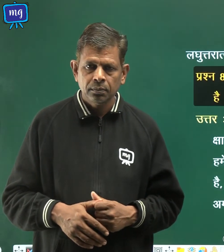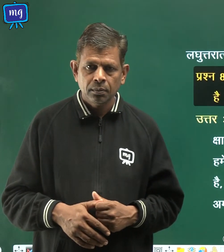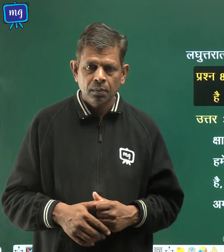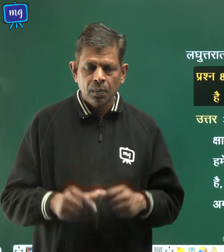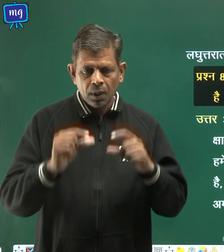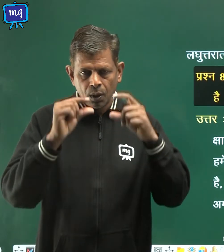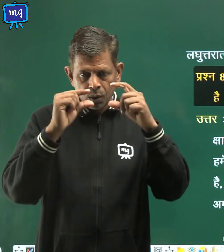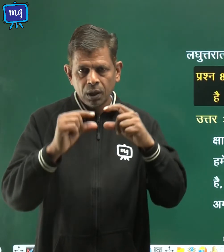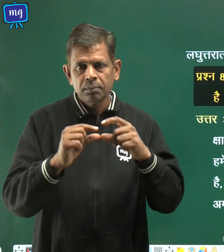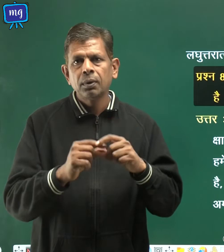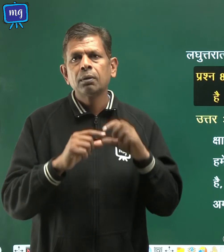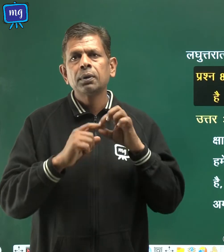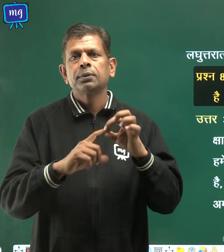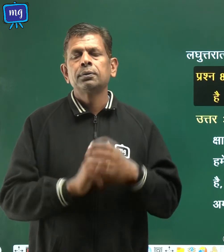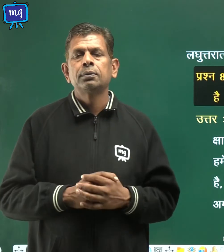लघुत्तरात्मक प्रश्न,